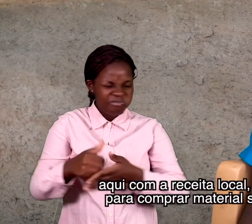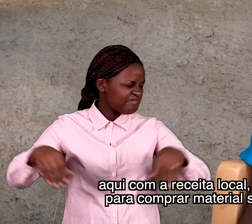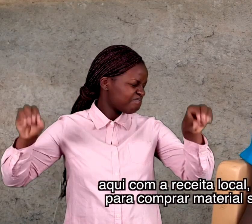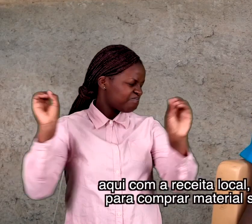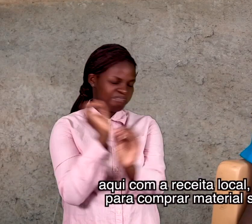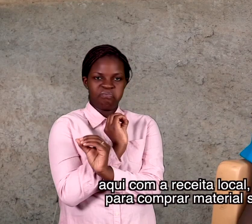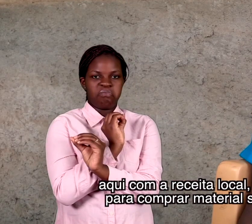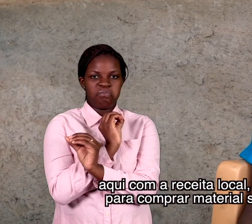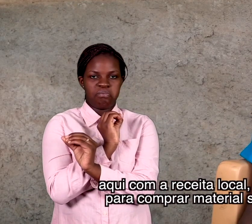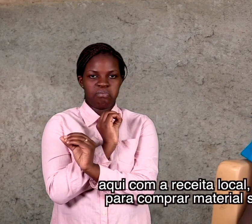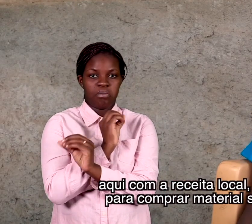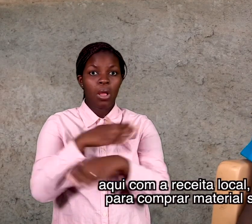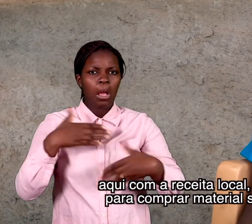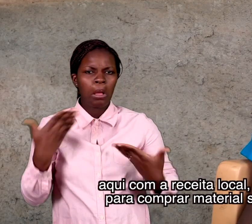apoio.